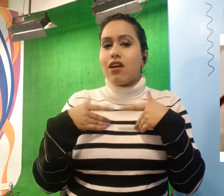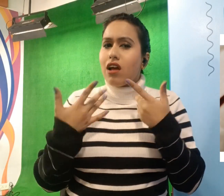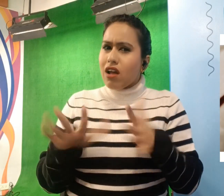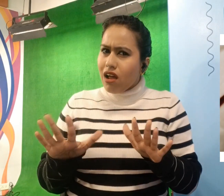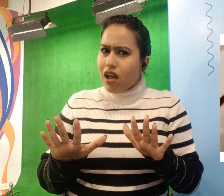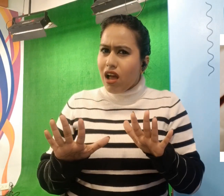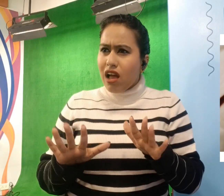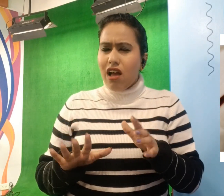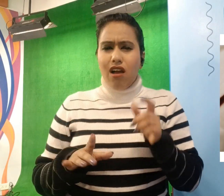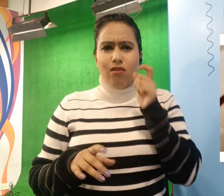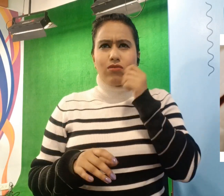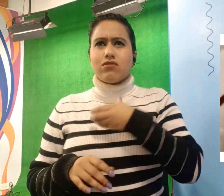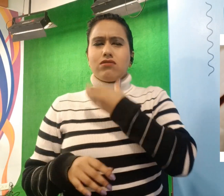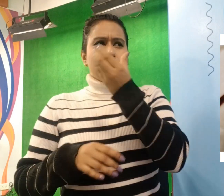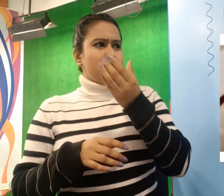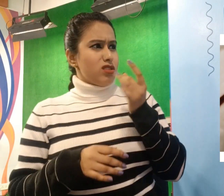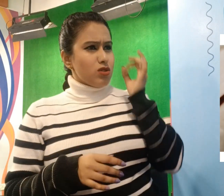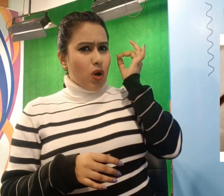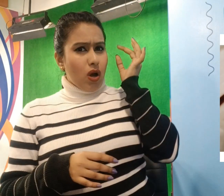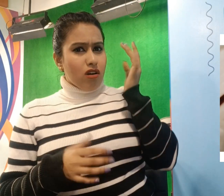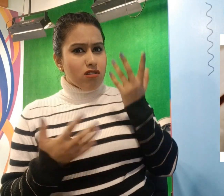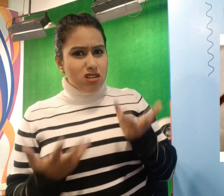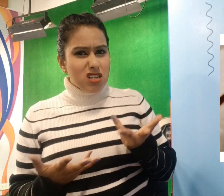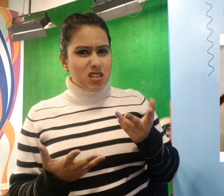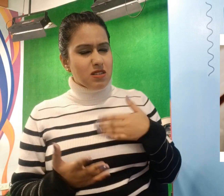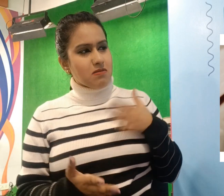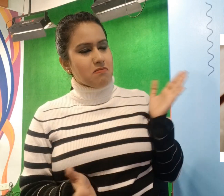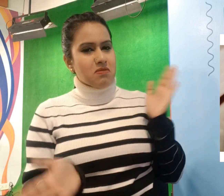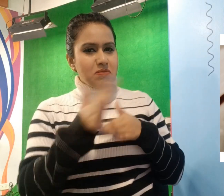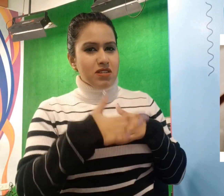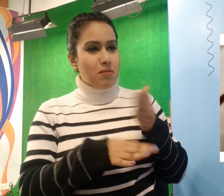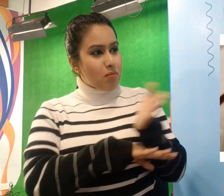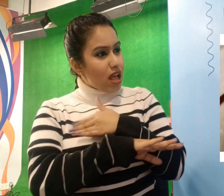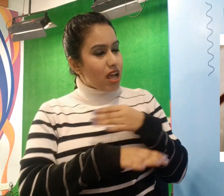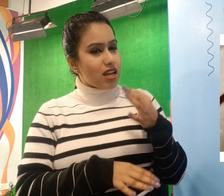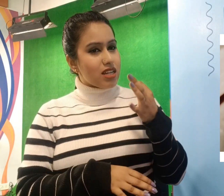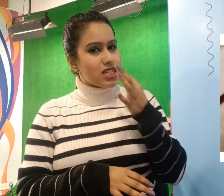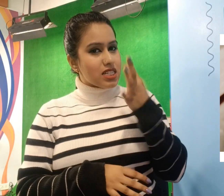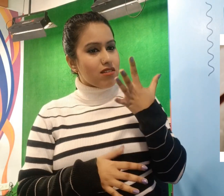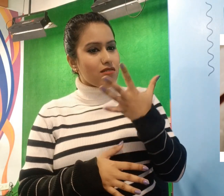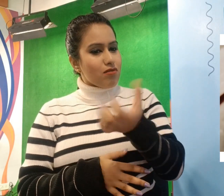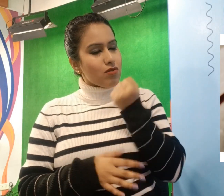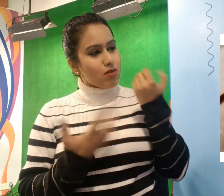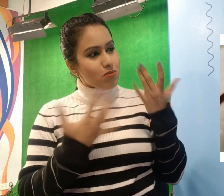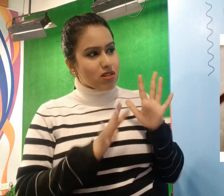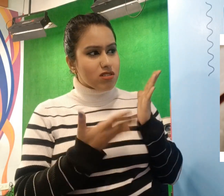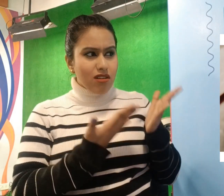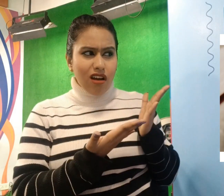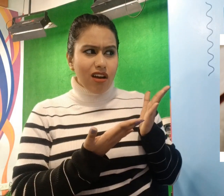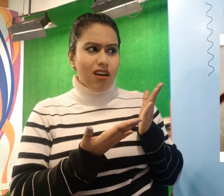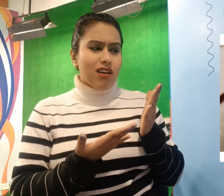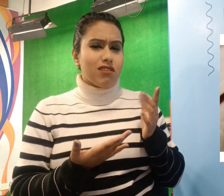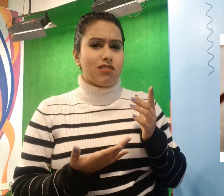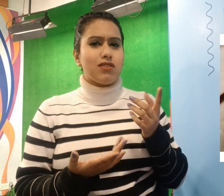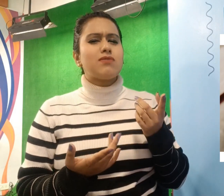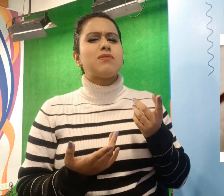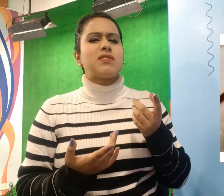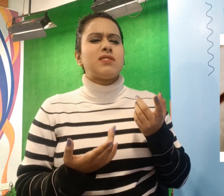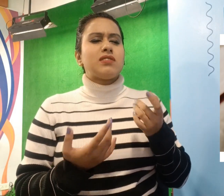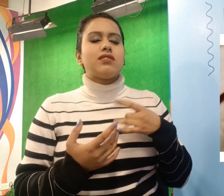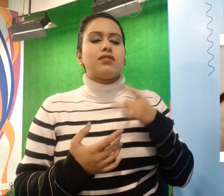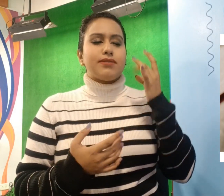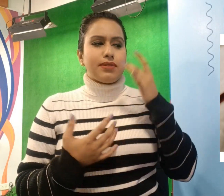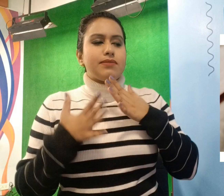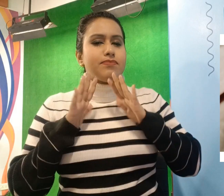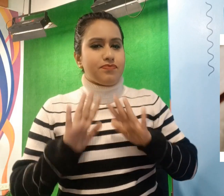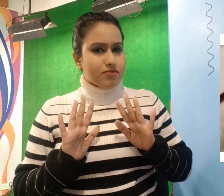हूं। जैसे ही उस ऊंट वाले ने बात सुनी उसे गुस्सा आ गया, उसे लगा कि अब तो इसको मारना ही पड़ेगा, इसने पहले ही 2 हीरे अपने पास रख लिए। फिर भी